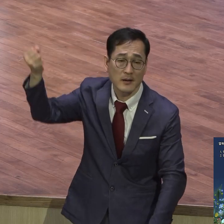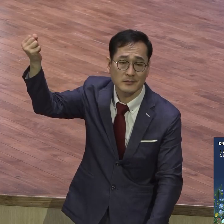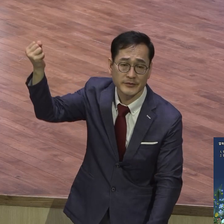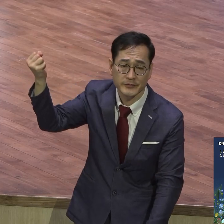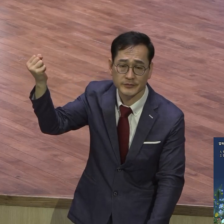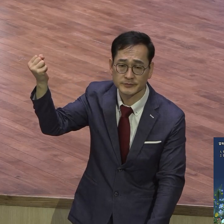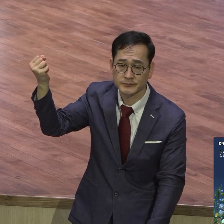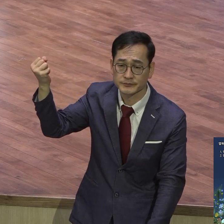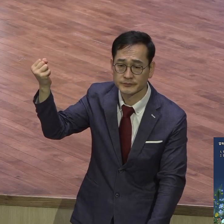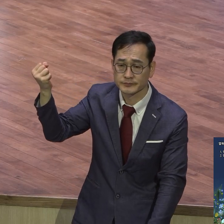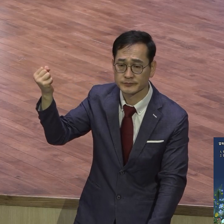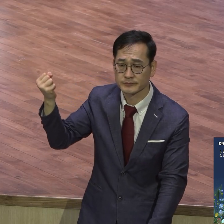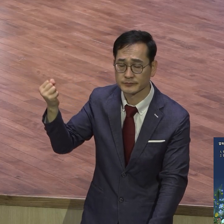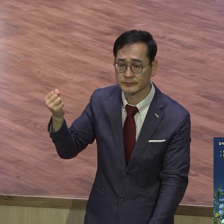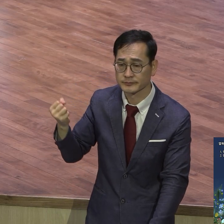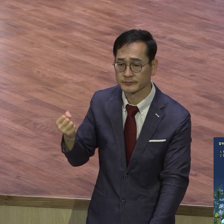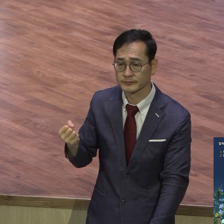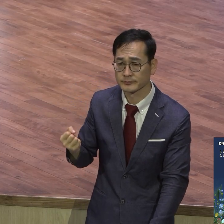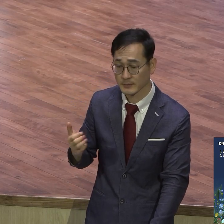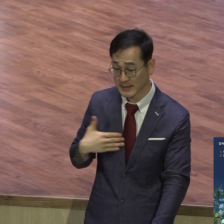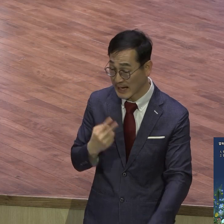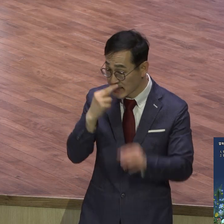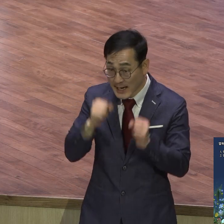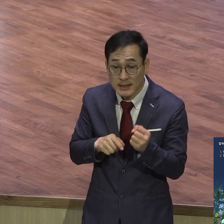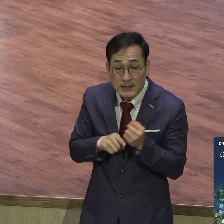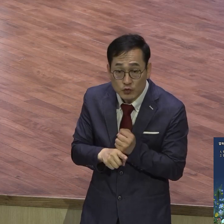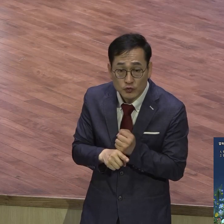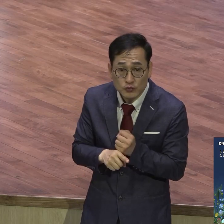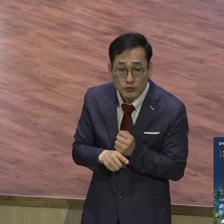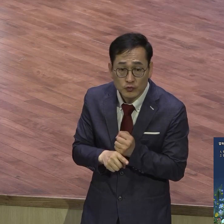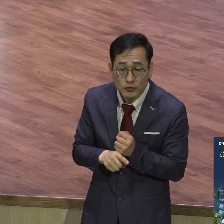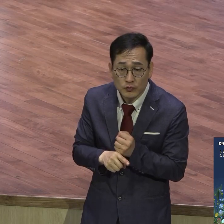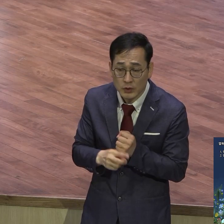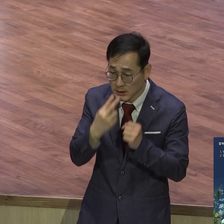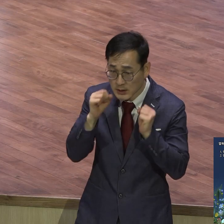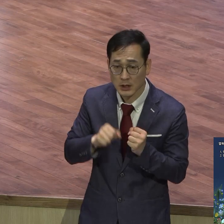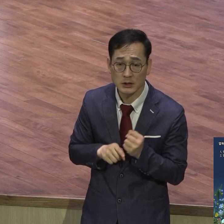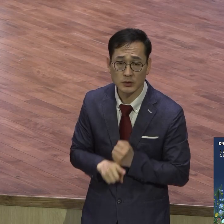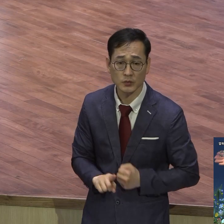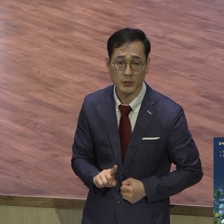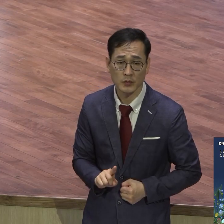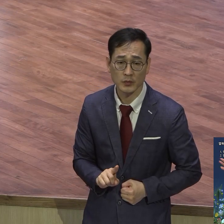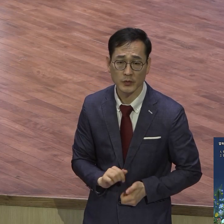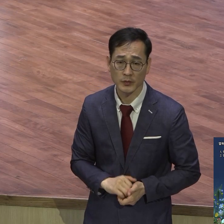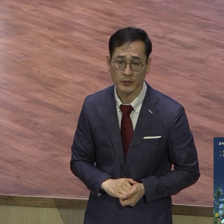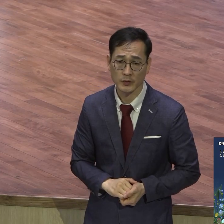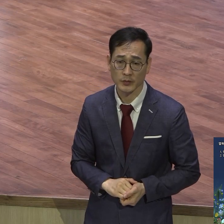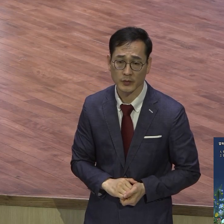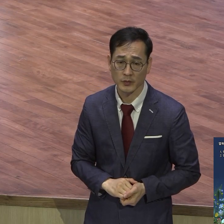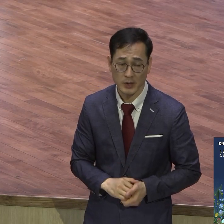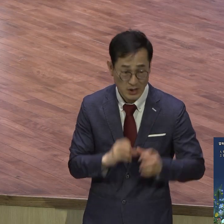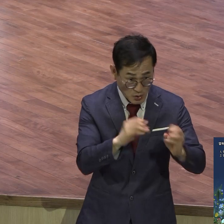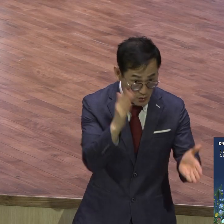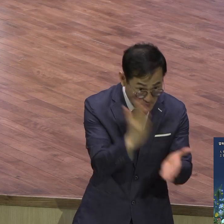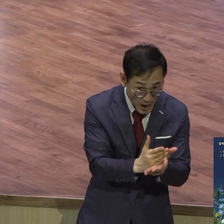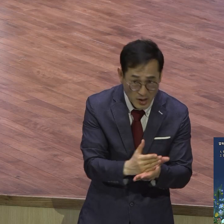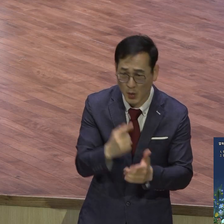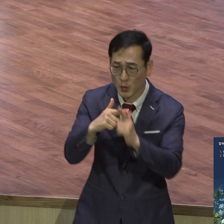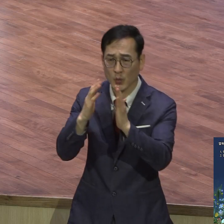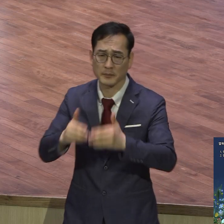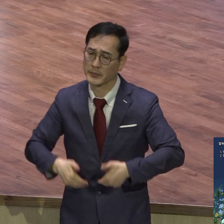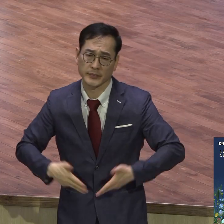그거 외에는 우리 자신이 존재할 이유도 없고 빨리 천국 가야 돼요 교회에 필요 없는 거예요 그거 안